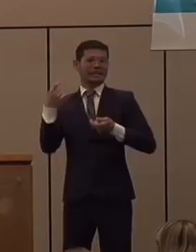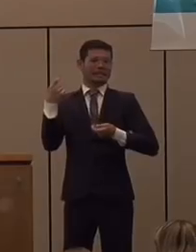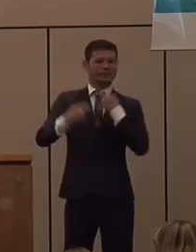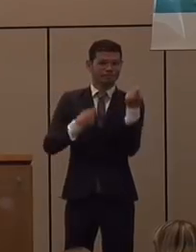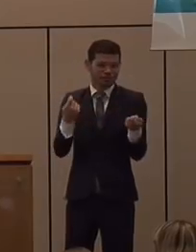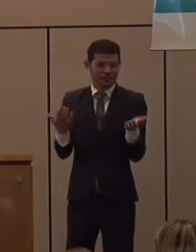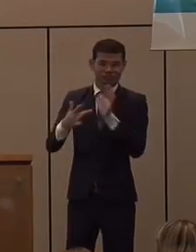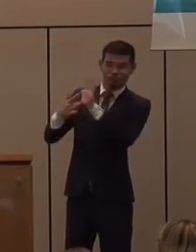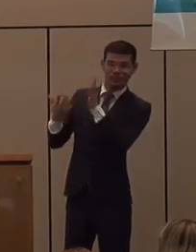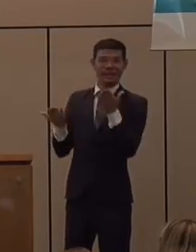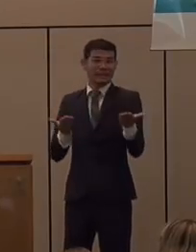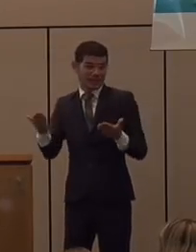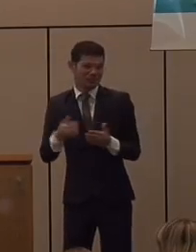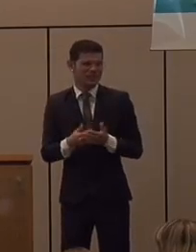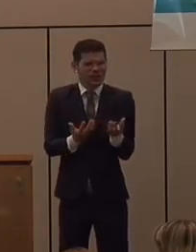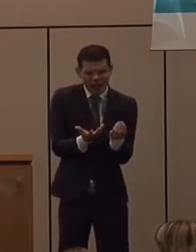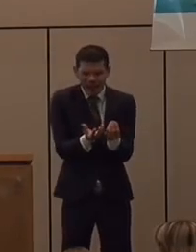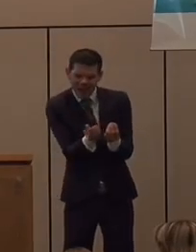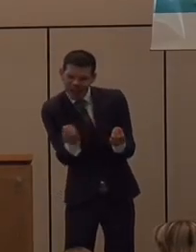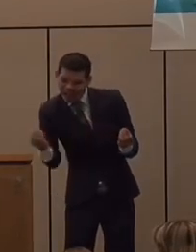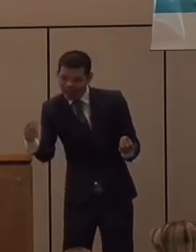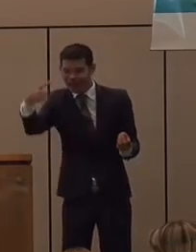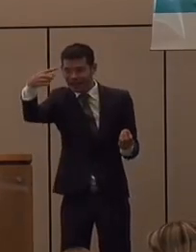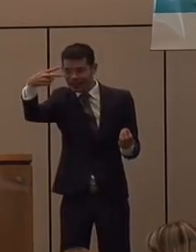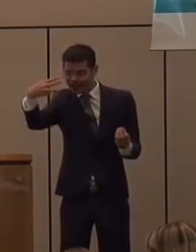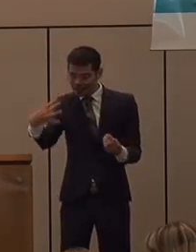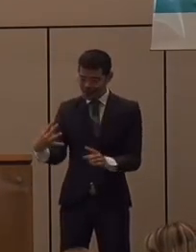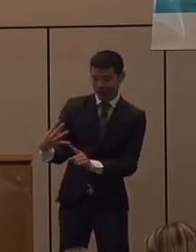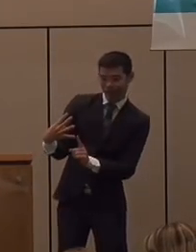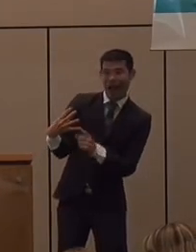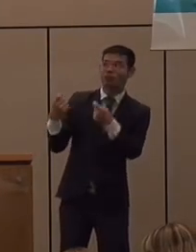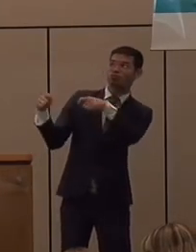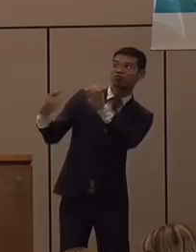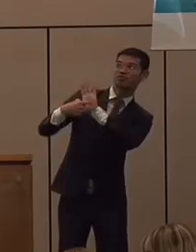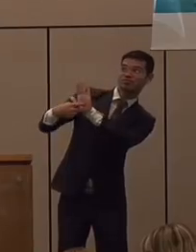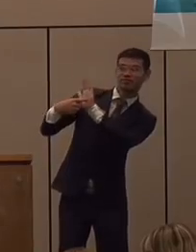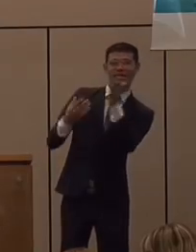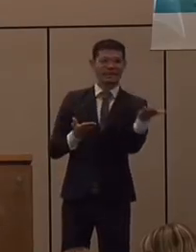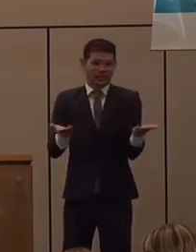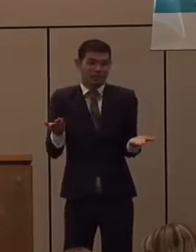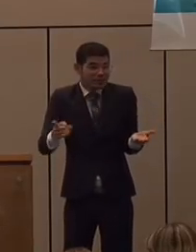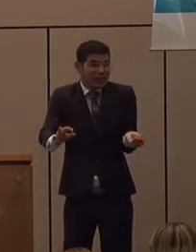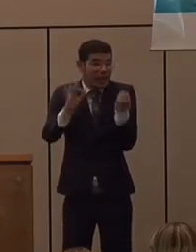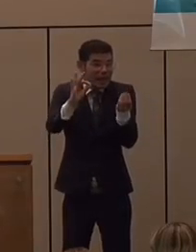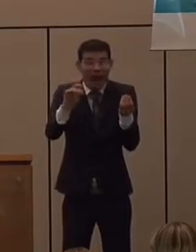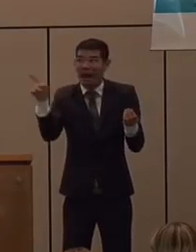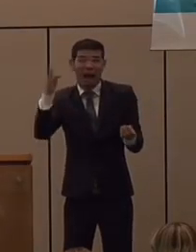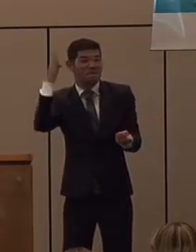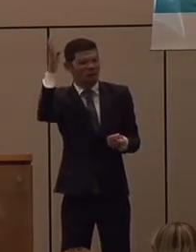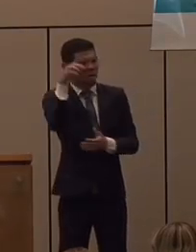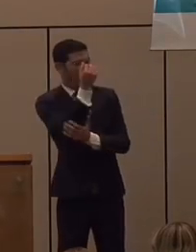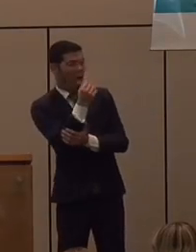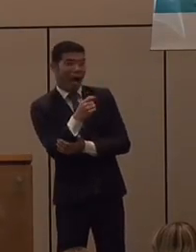categoría la llaman de exportación de servicios y si no lo hacemos con calidad pues no estamos sembrando para el futuro en ese sentido el trabajo de